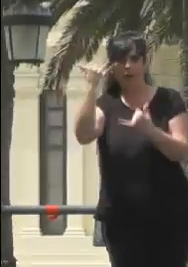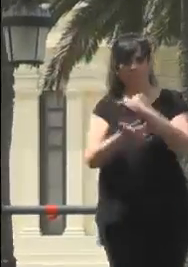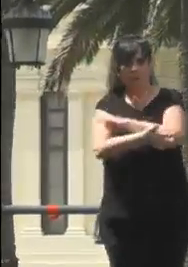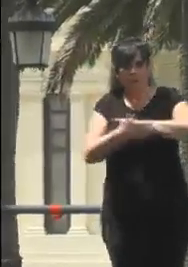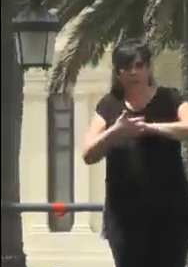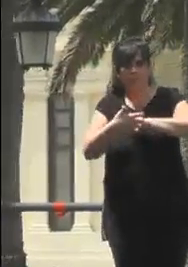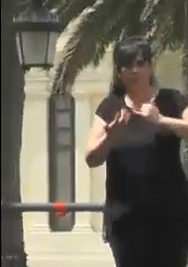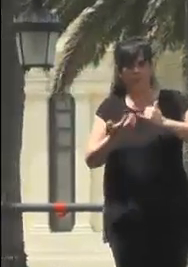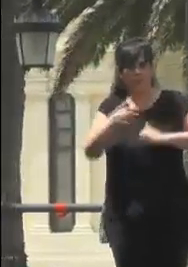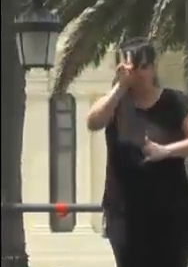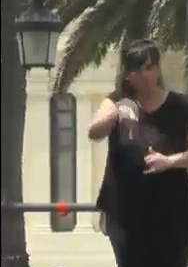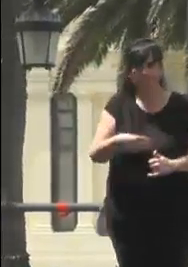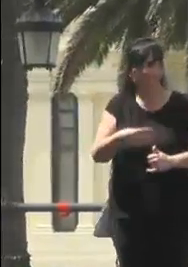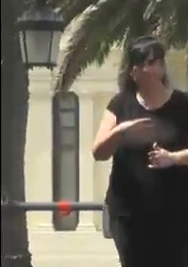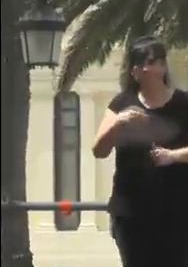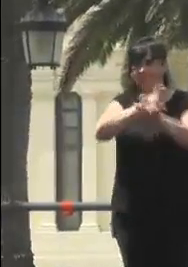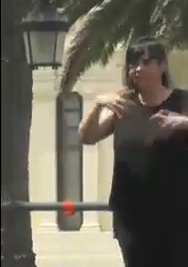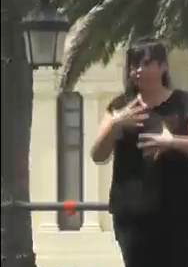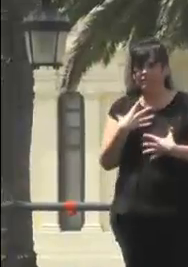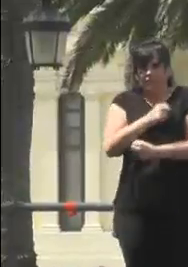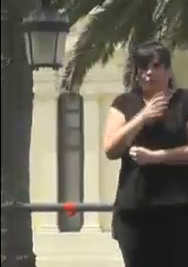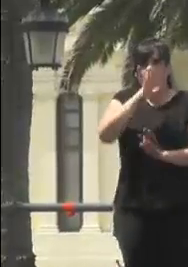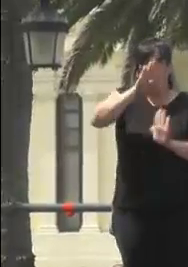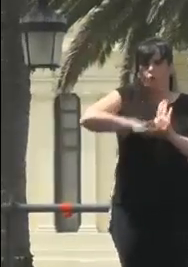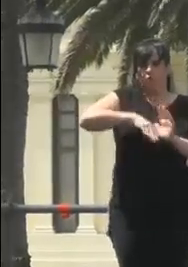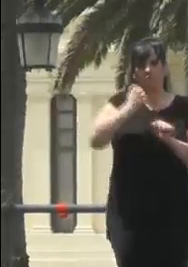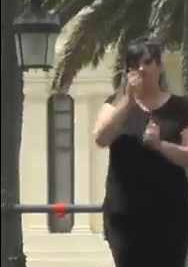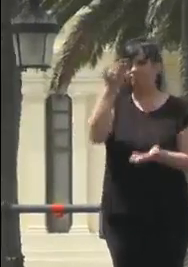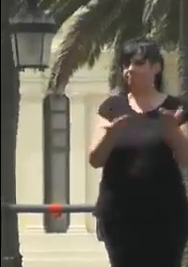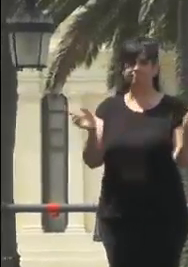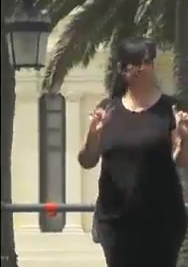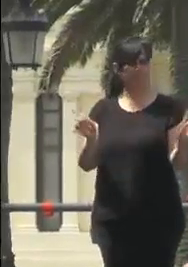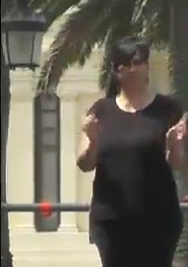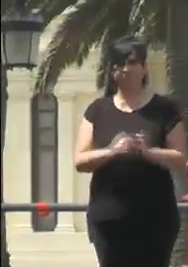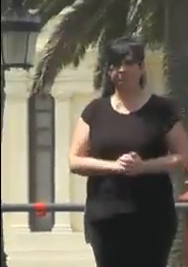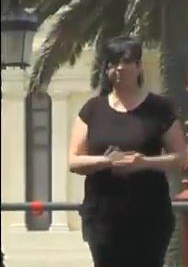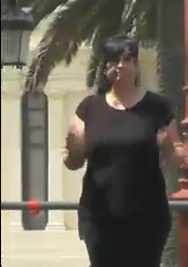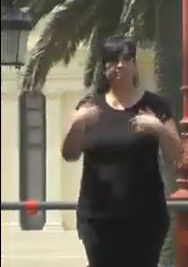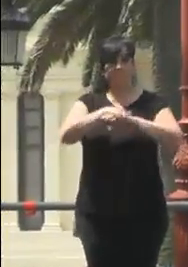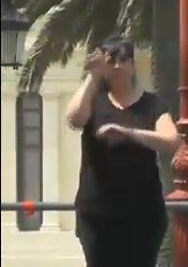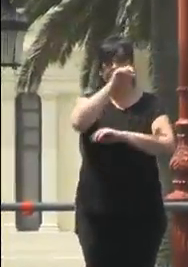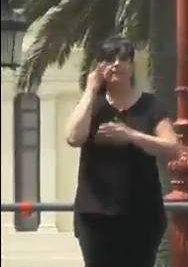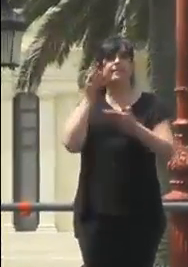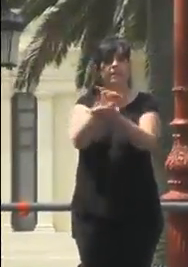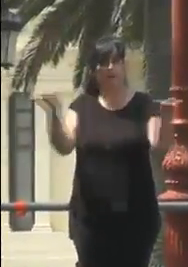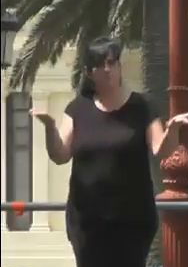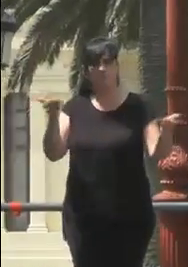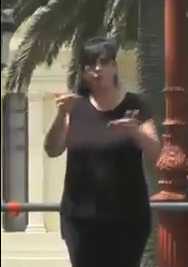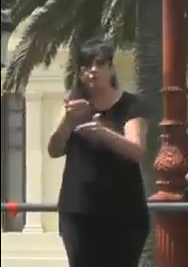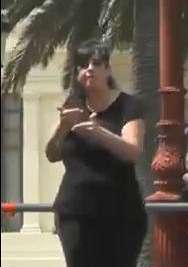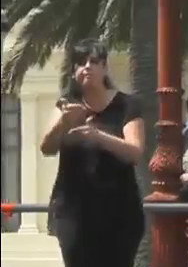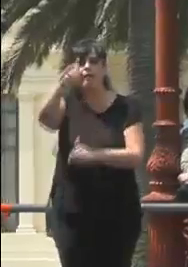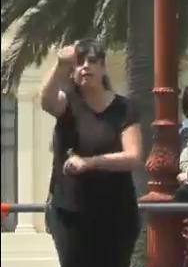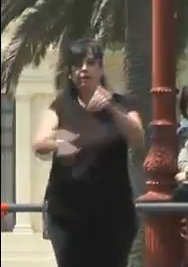que está sendo afogada por unhas condicións de traballo inxustas. E amigos e amigas, nestas eleccións